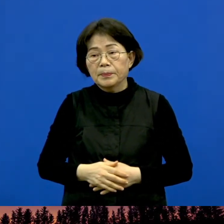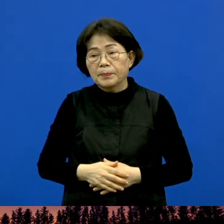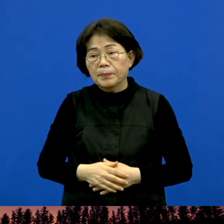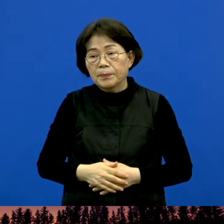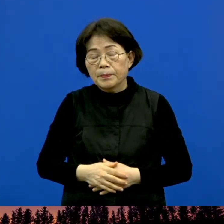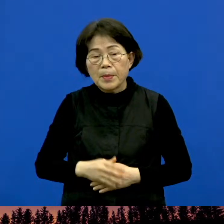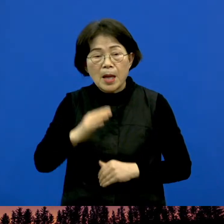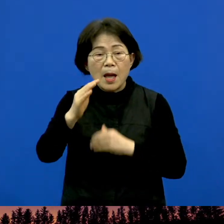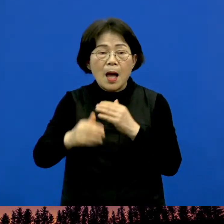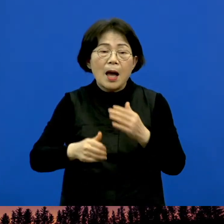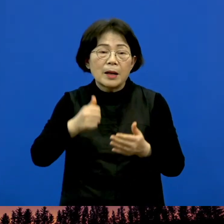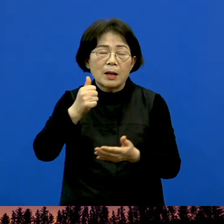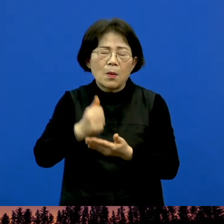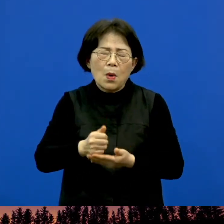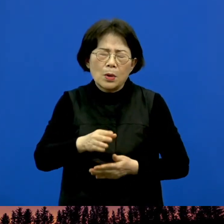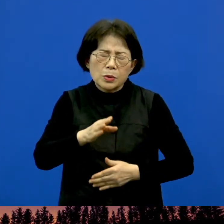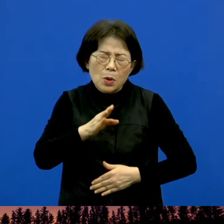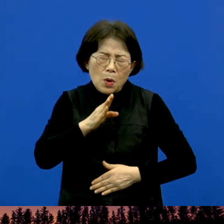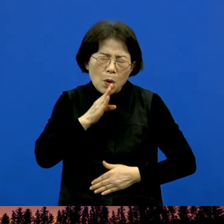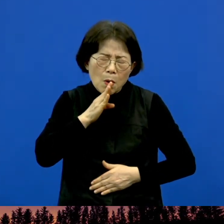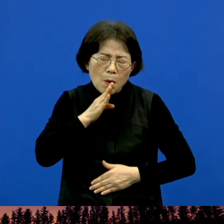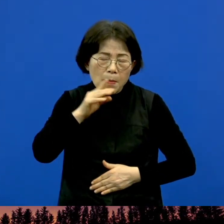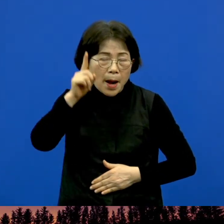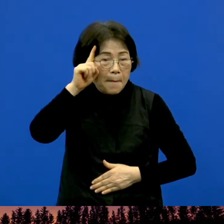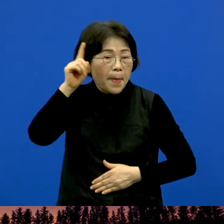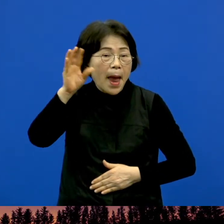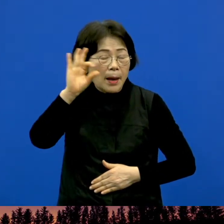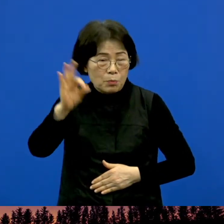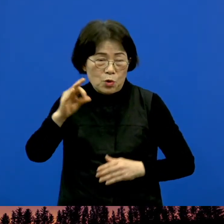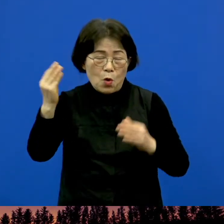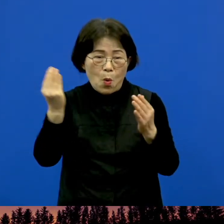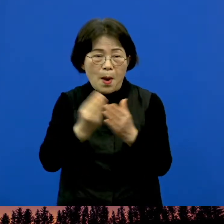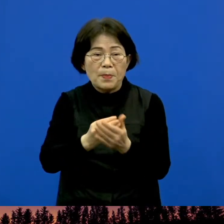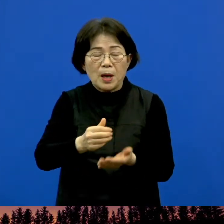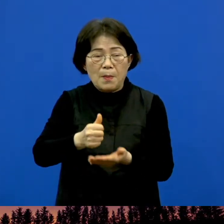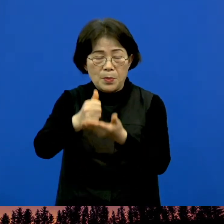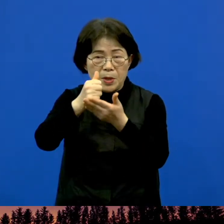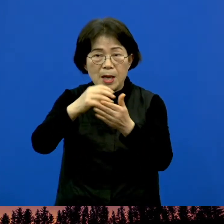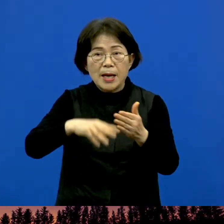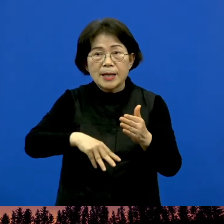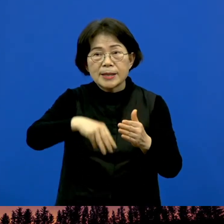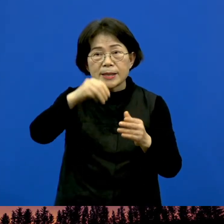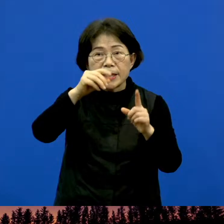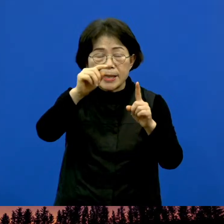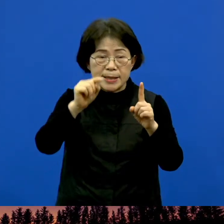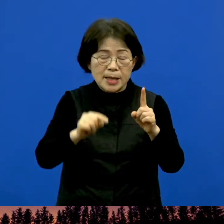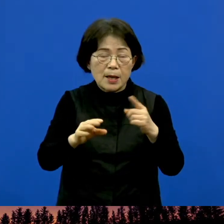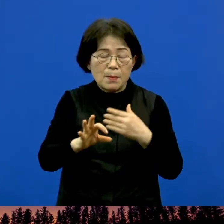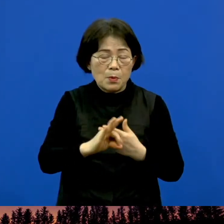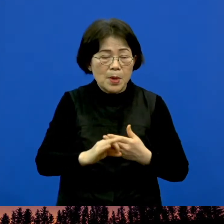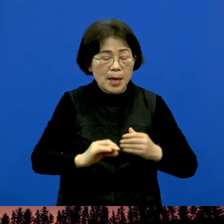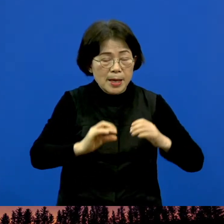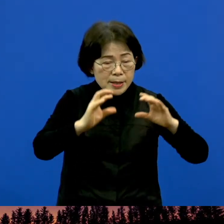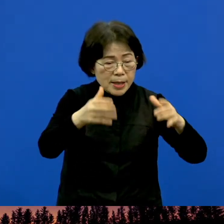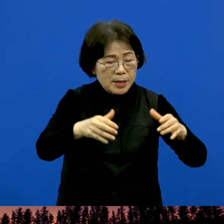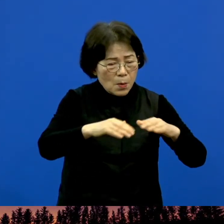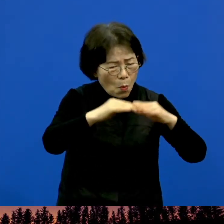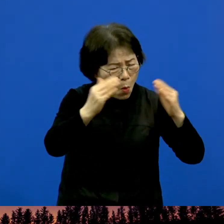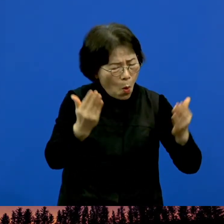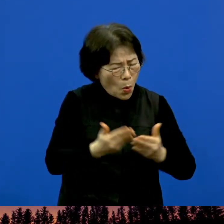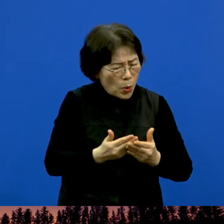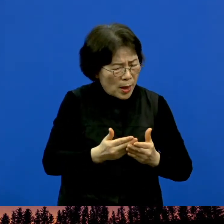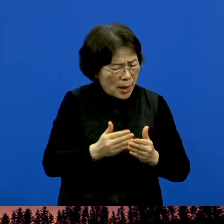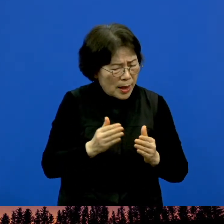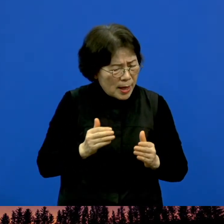참 하나님은 완벽하신 분이세요. 여러분, 창세기 1장 하나만 해도요, 세상의 모든 학자가 다